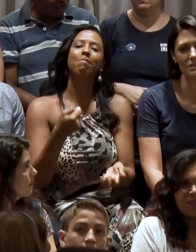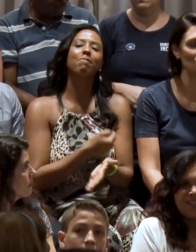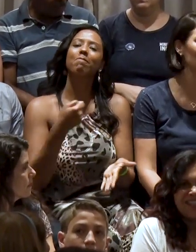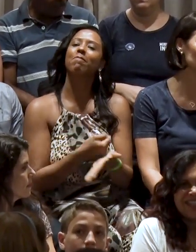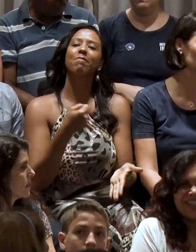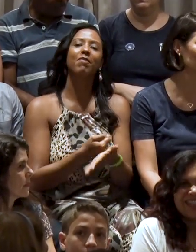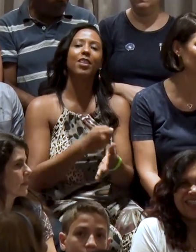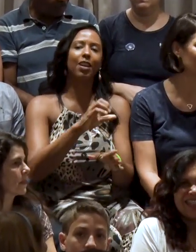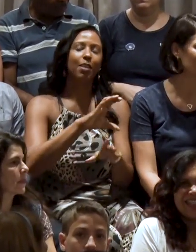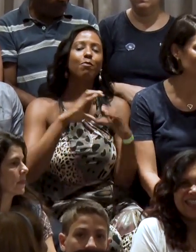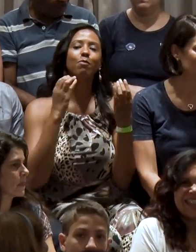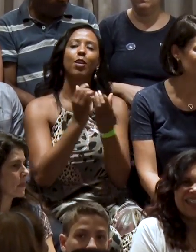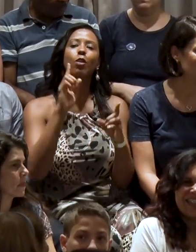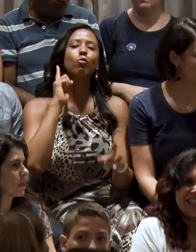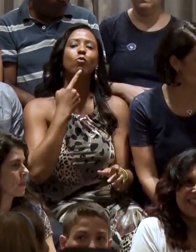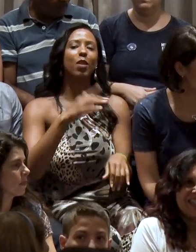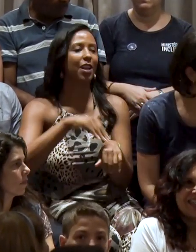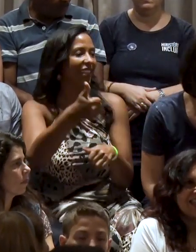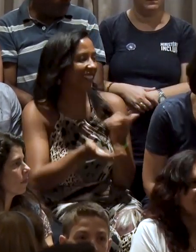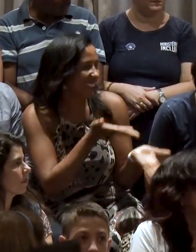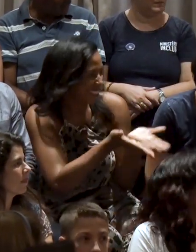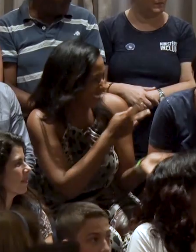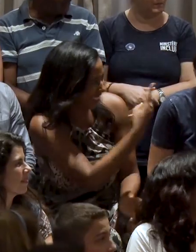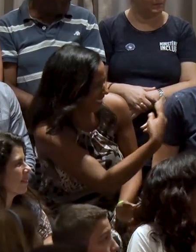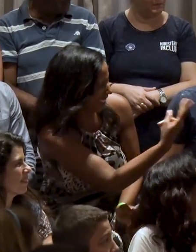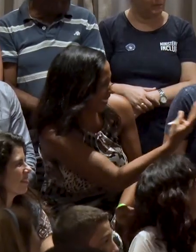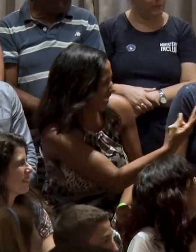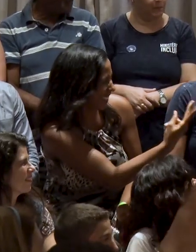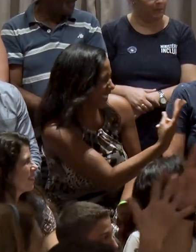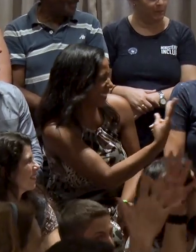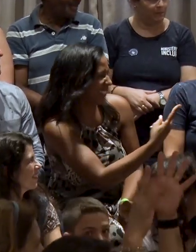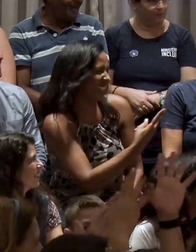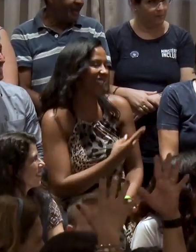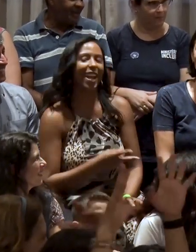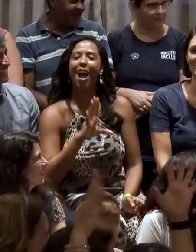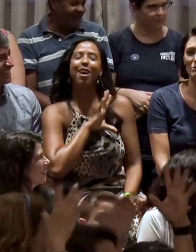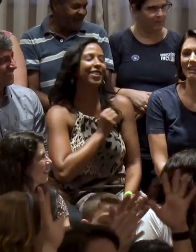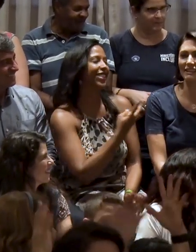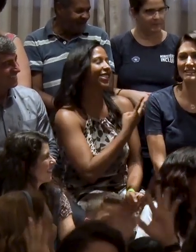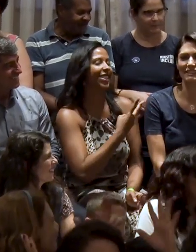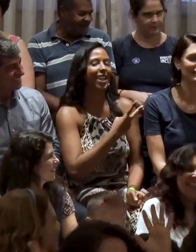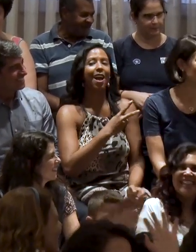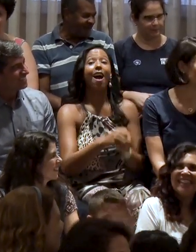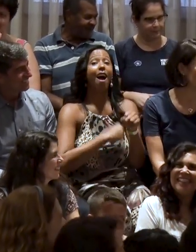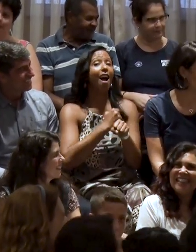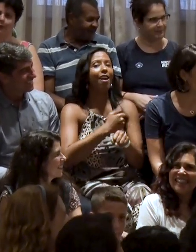nossa comunidade surda. E aqui são aqui os dois. Os meus amores, em 2015.